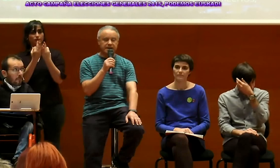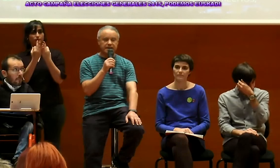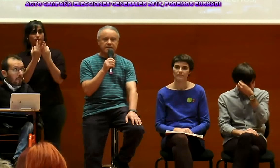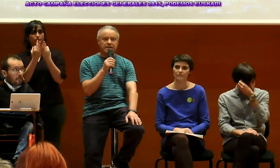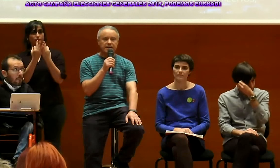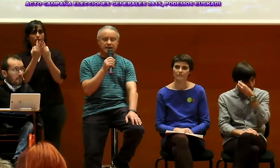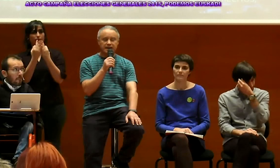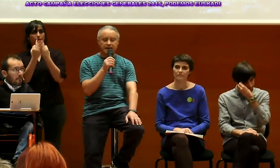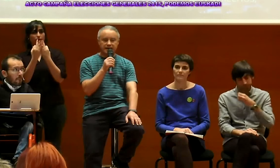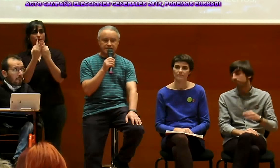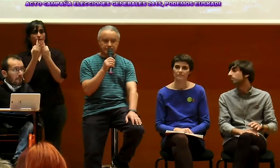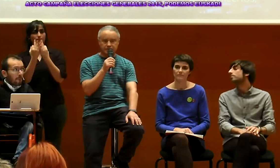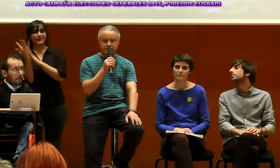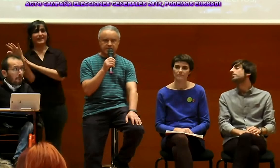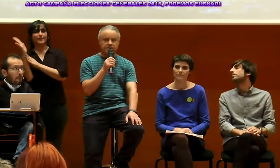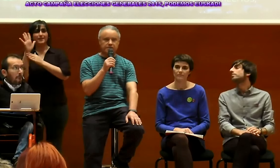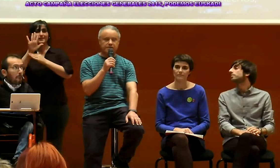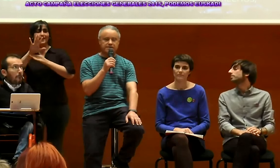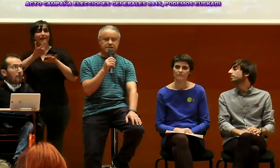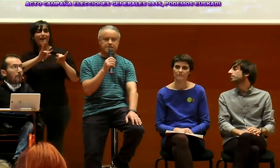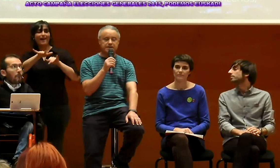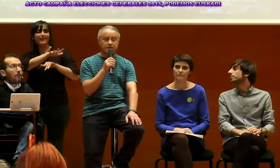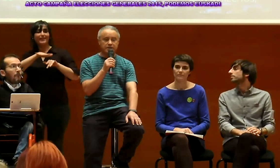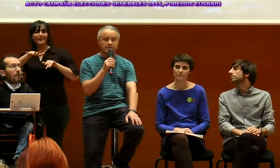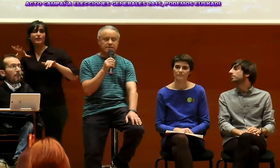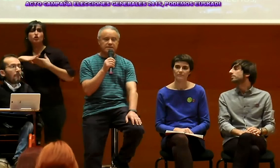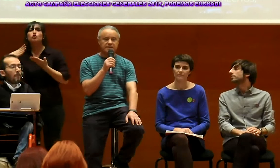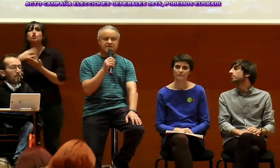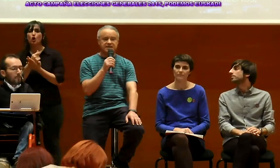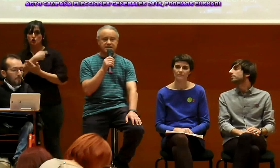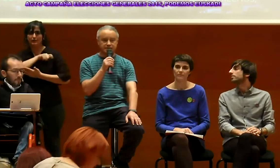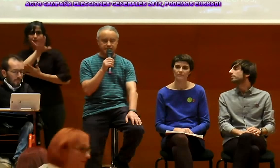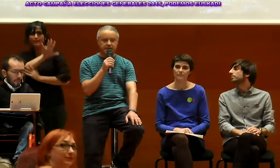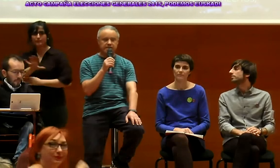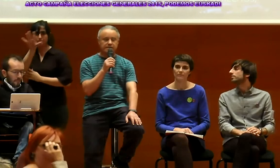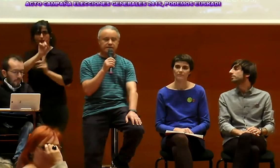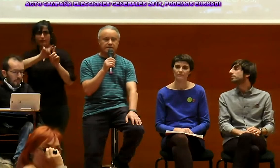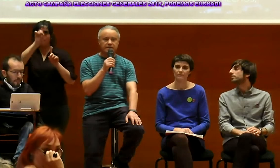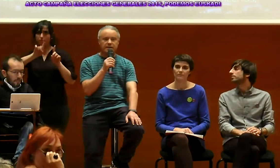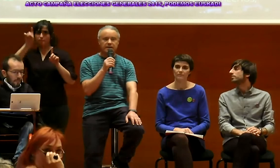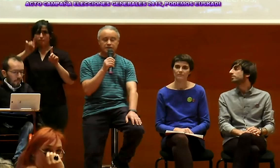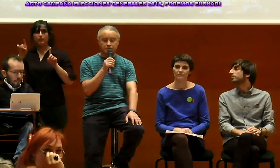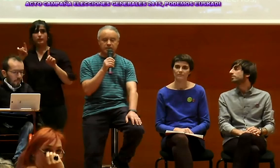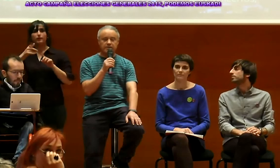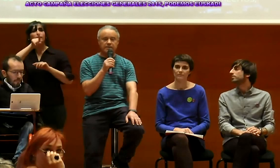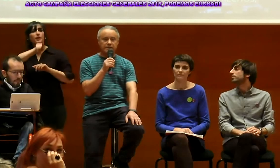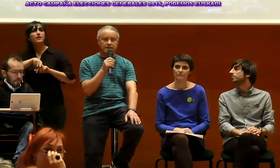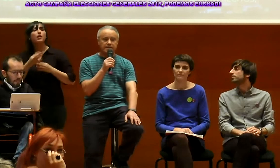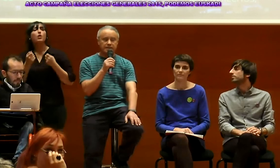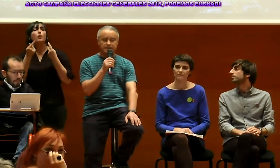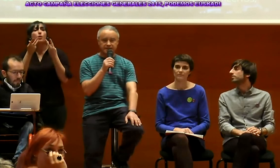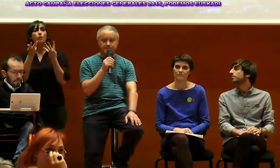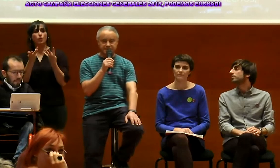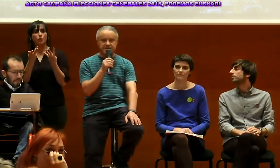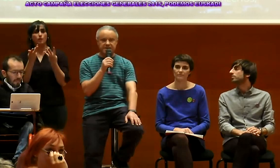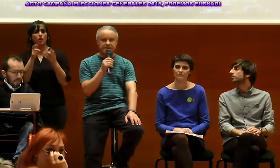representará a todos los territorios del Estado español, se reducirá el número